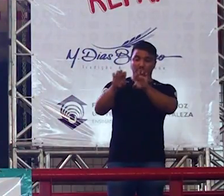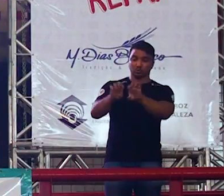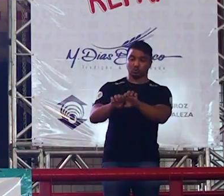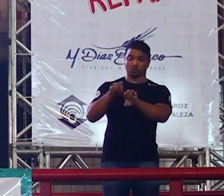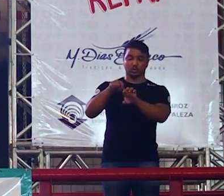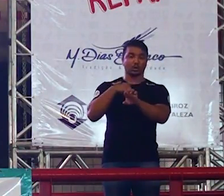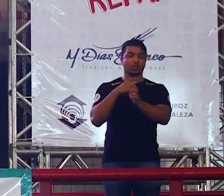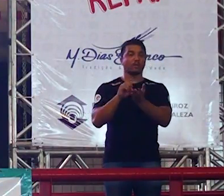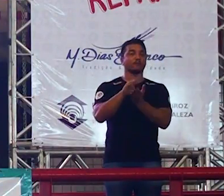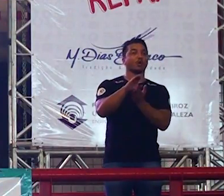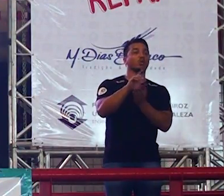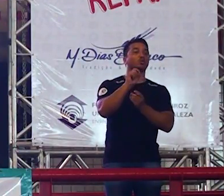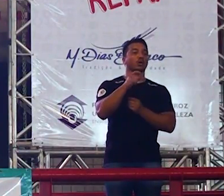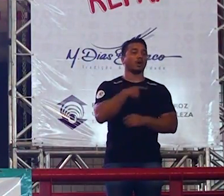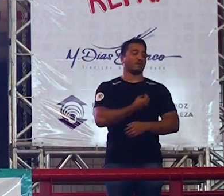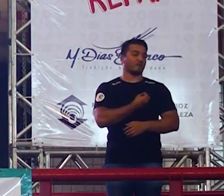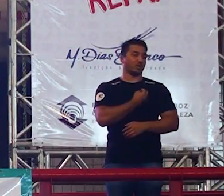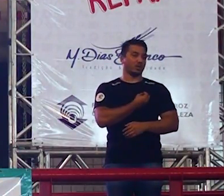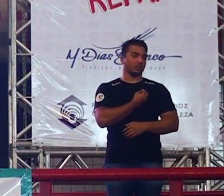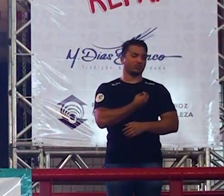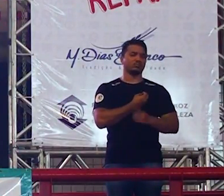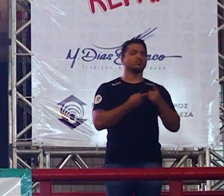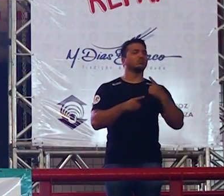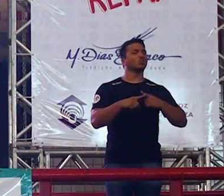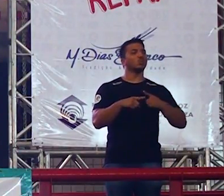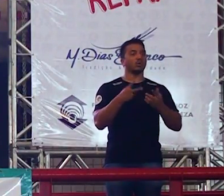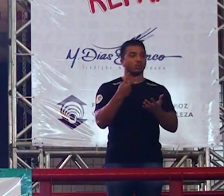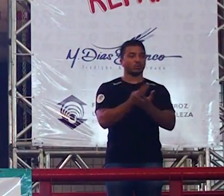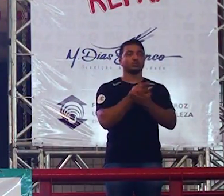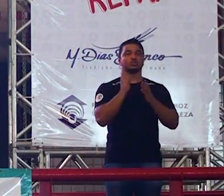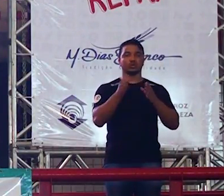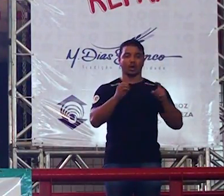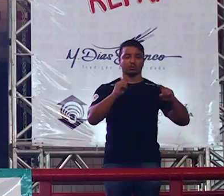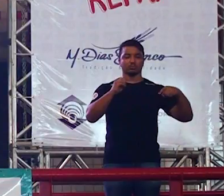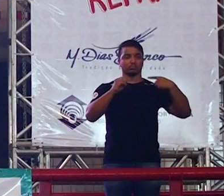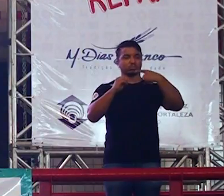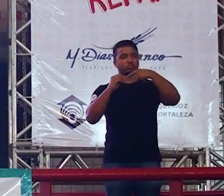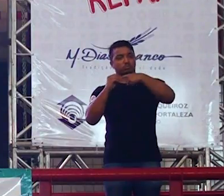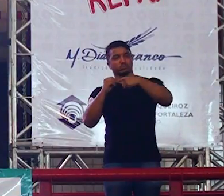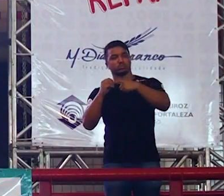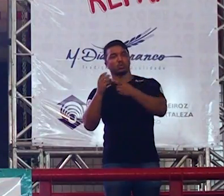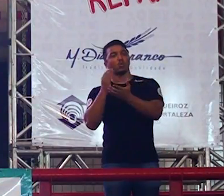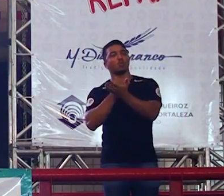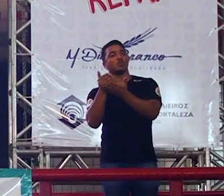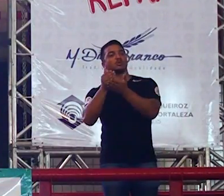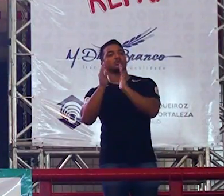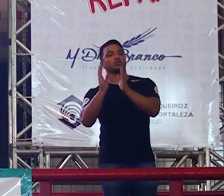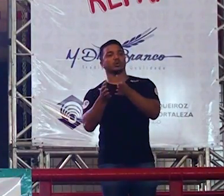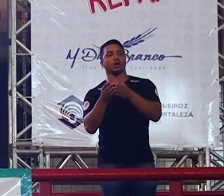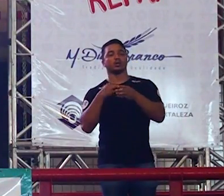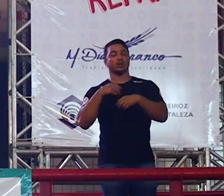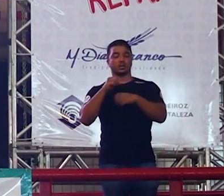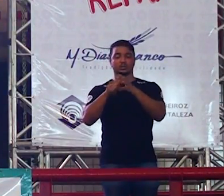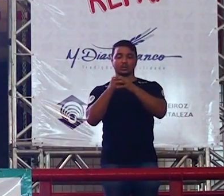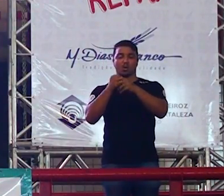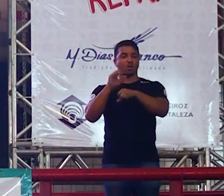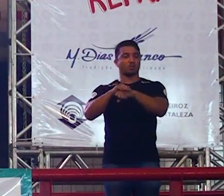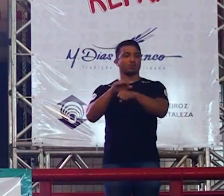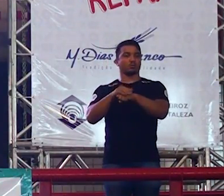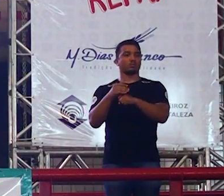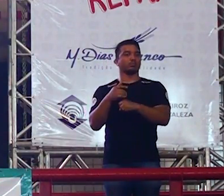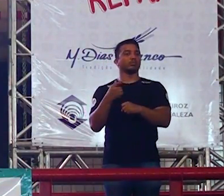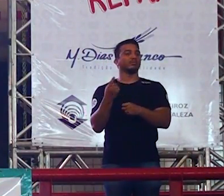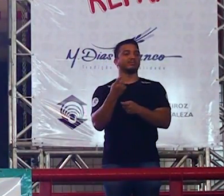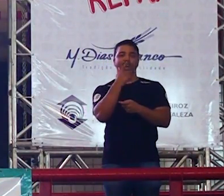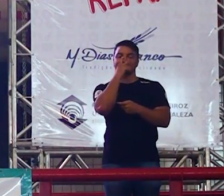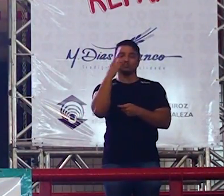que está sendo expulsa é uma vida. Por quê? Porque já houve a concepção, já existe uma autonomia celular, já existe sua